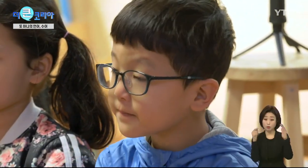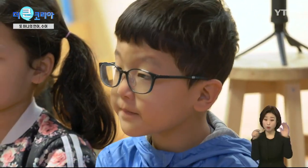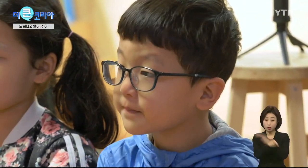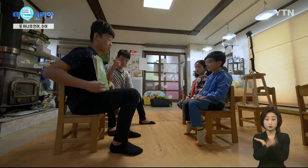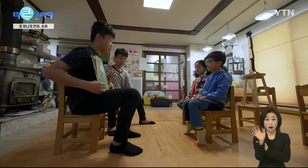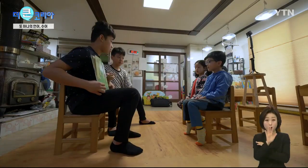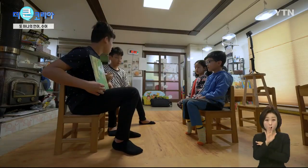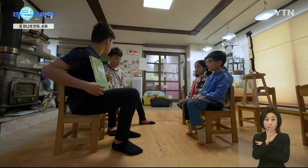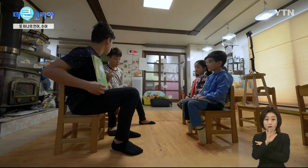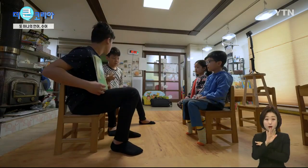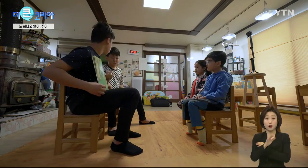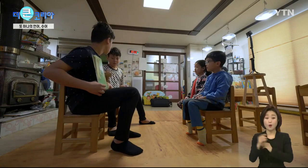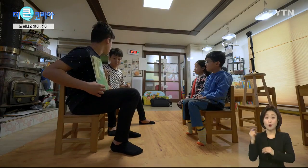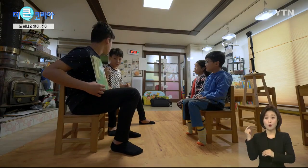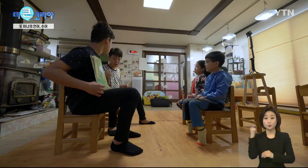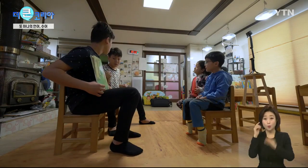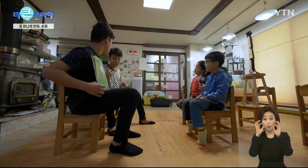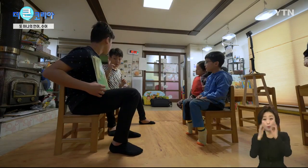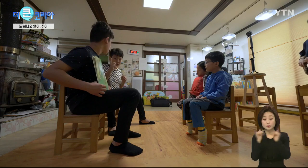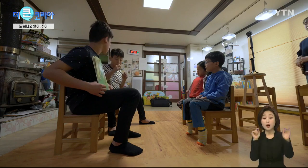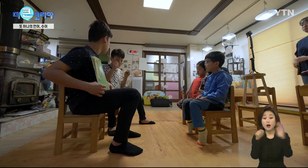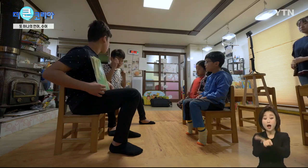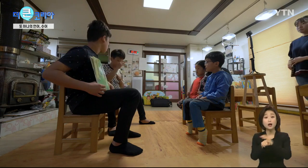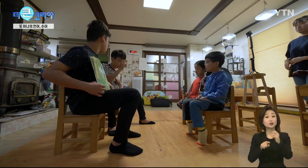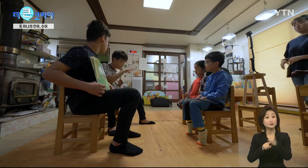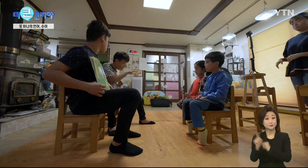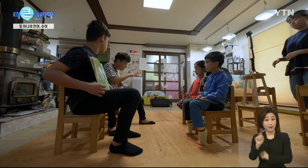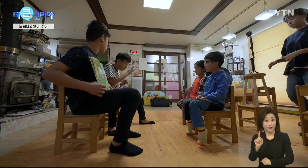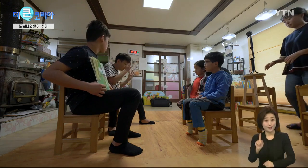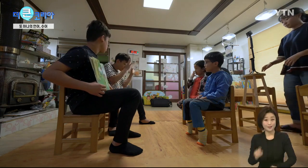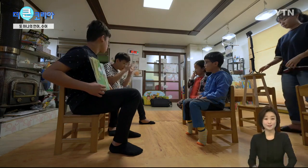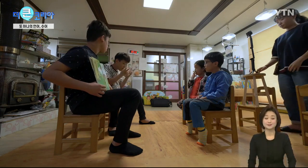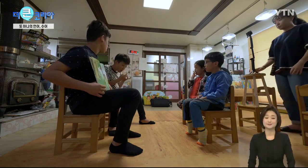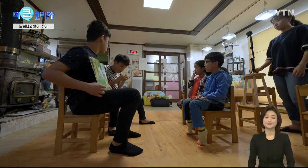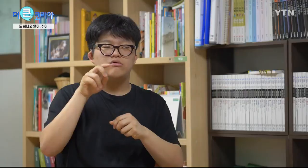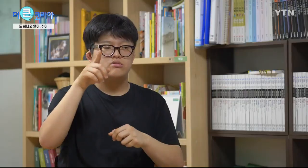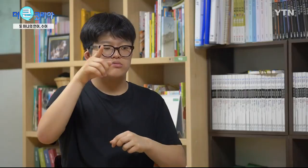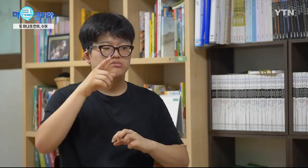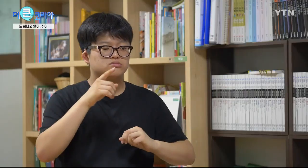특수학교가 아닌 소보사를 굳이 택한 데는 이유가 있었습니다.